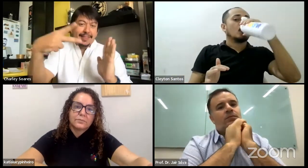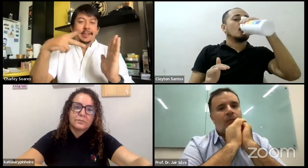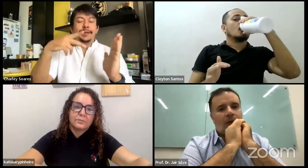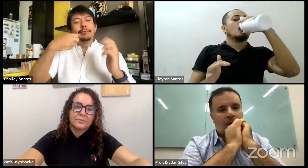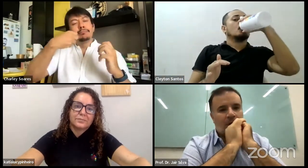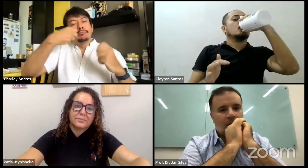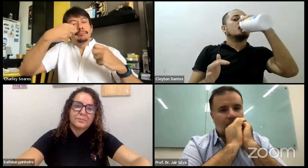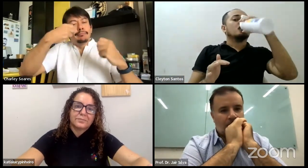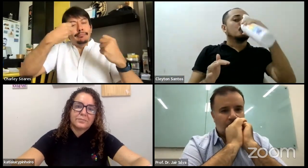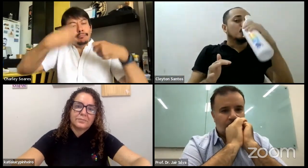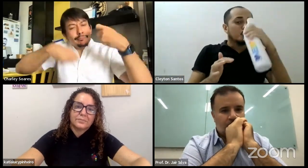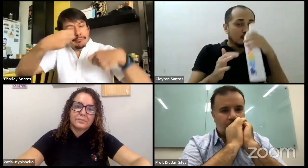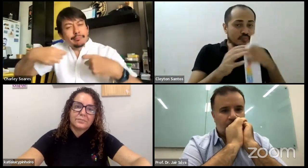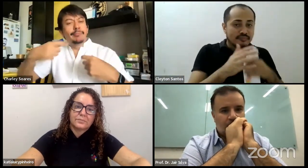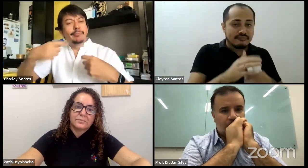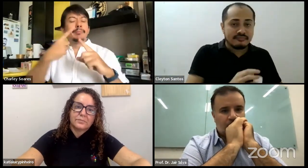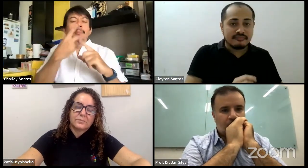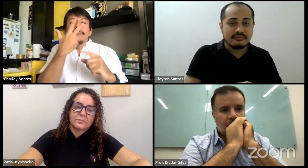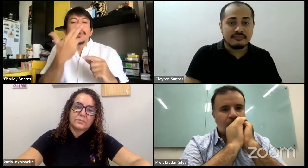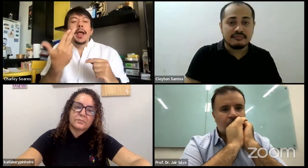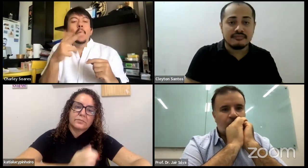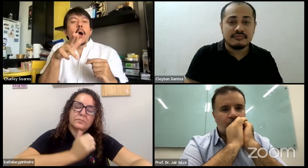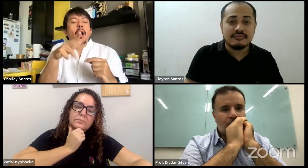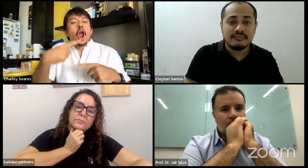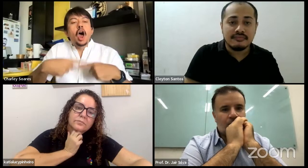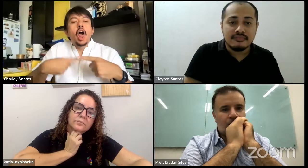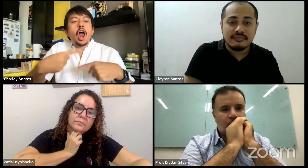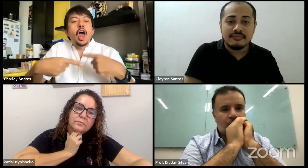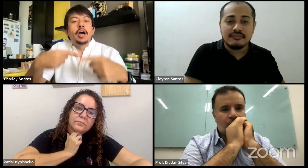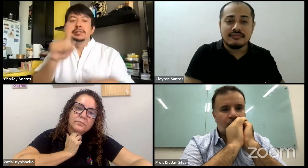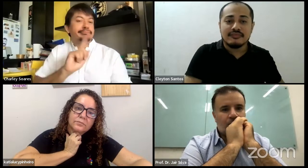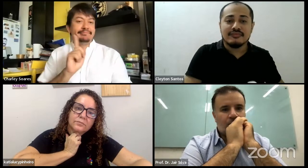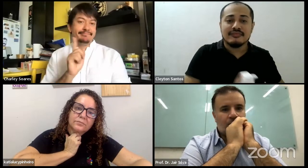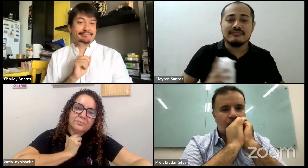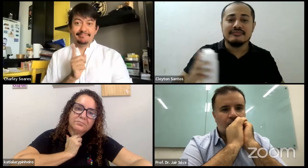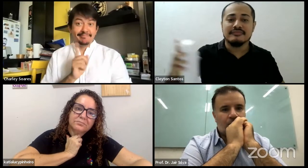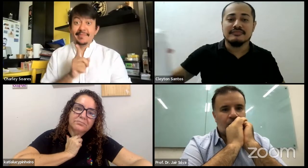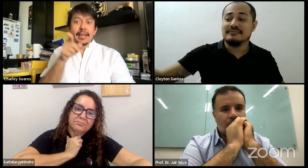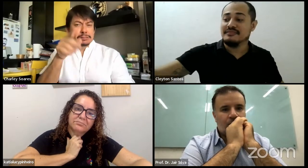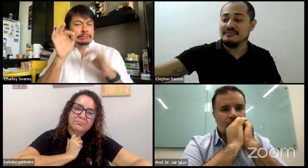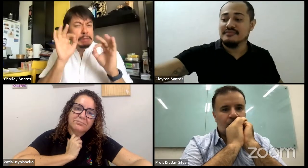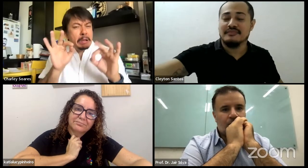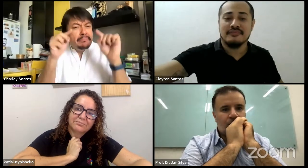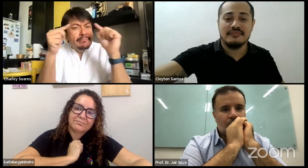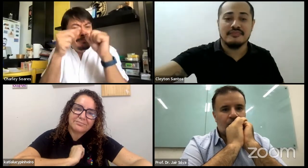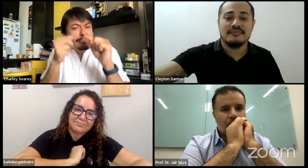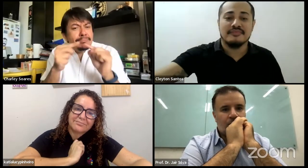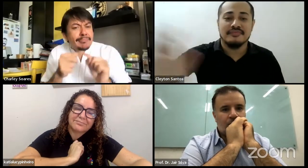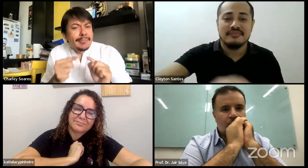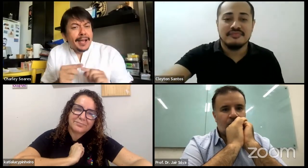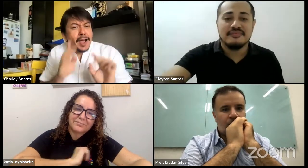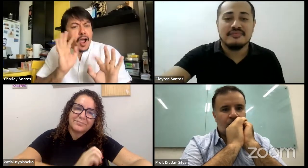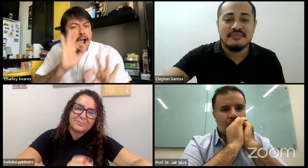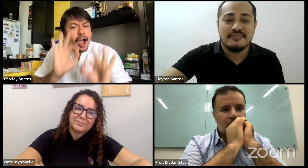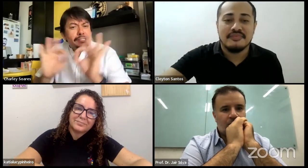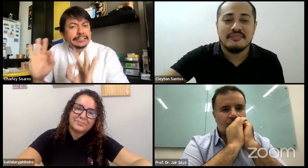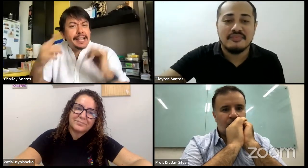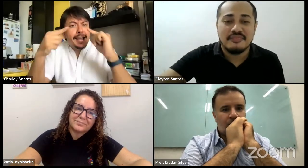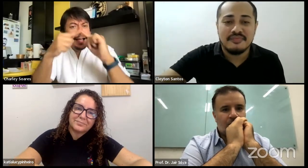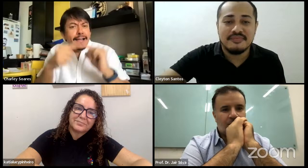Então, já falei que eu gostei da sua escrita, gostei de como você usou, você não enrolou,